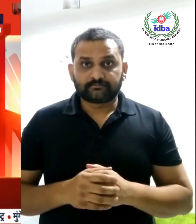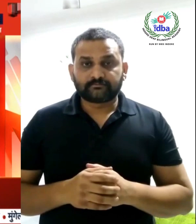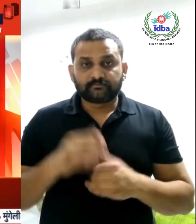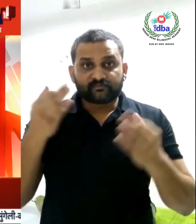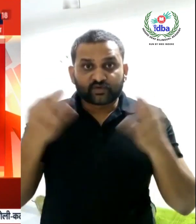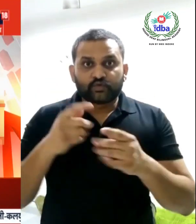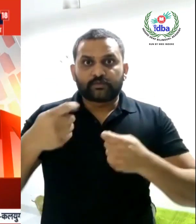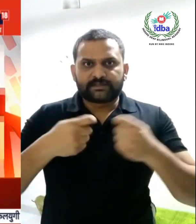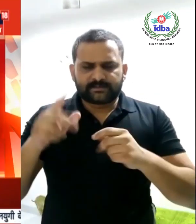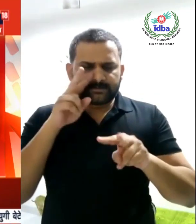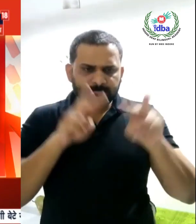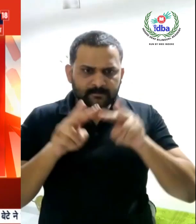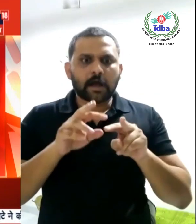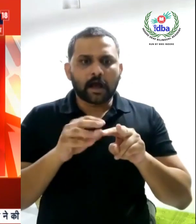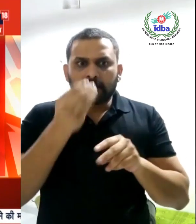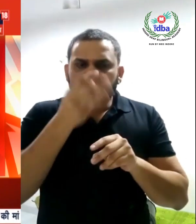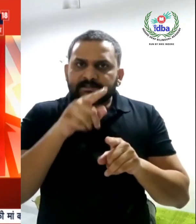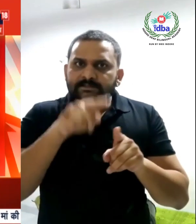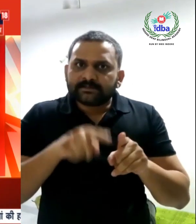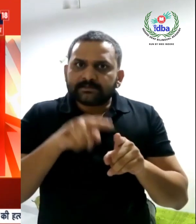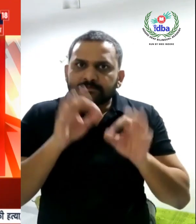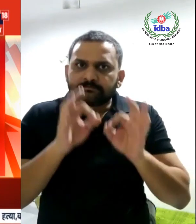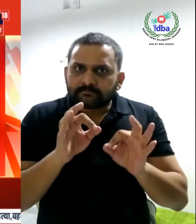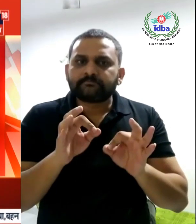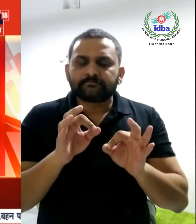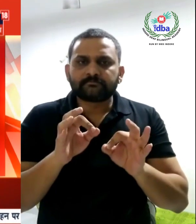नए उद्योग फिर आसानी और सरलता से